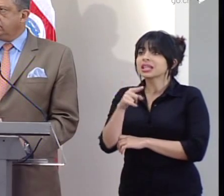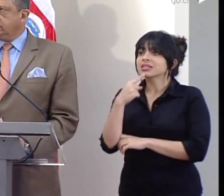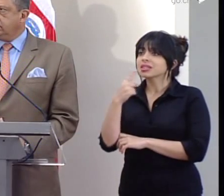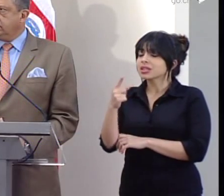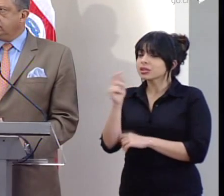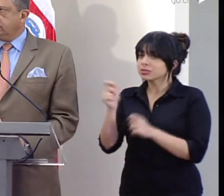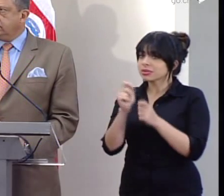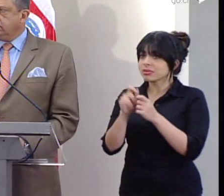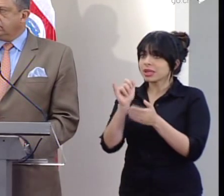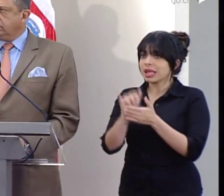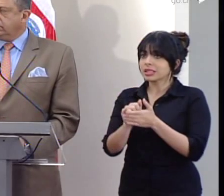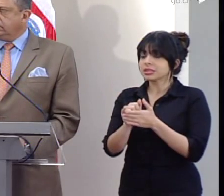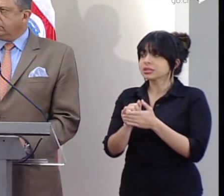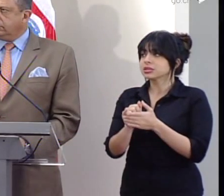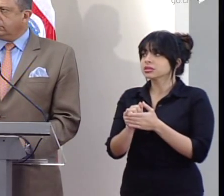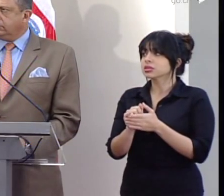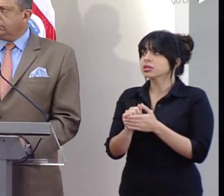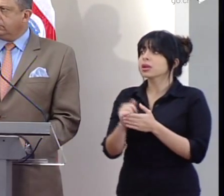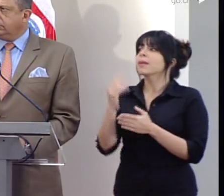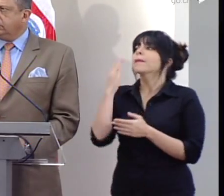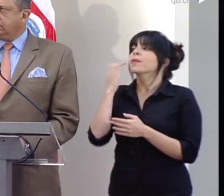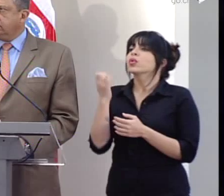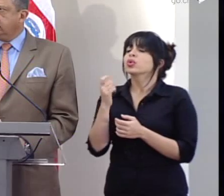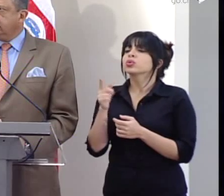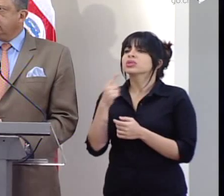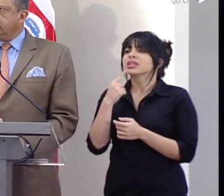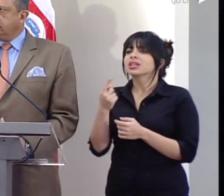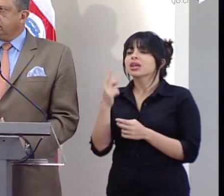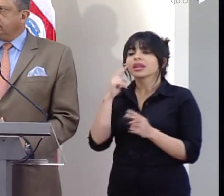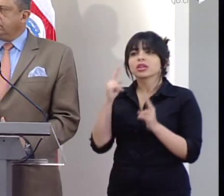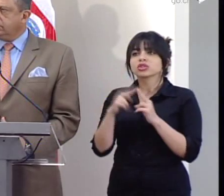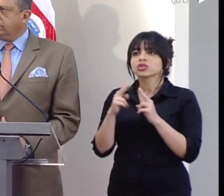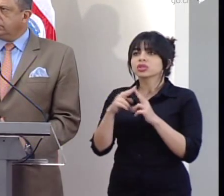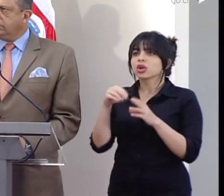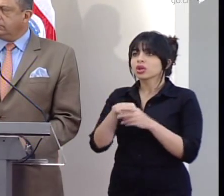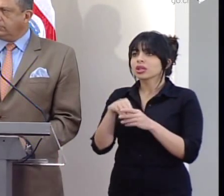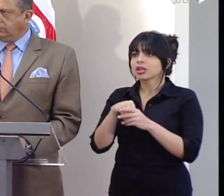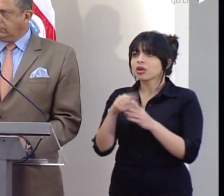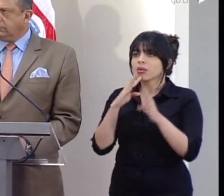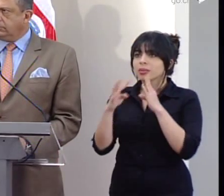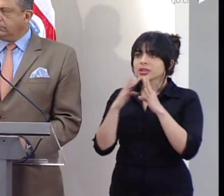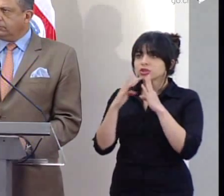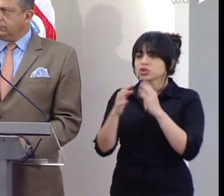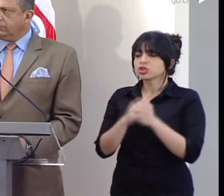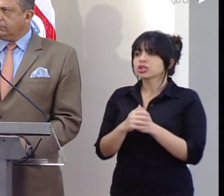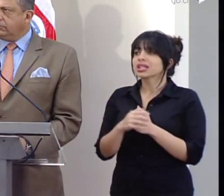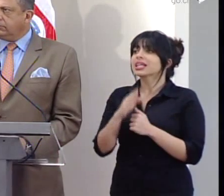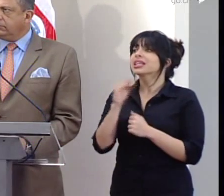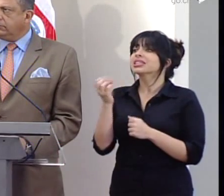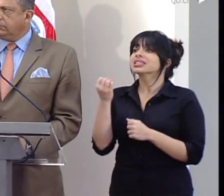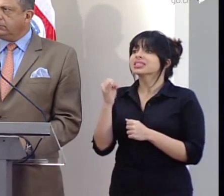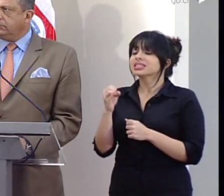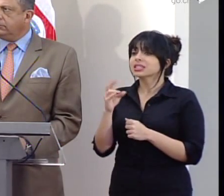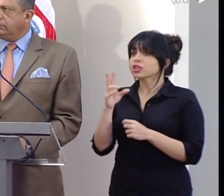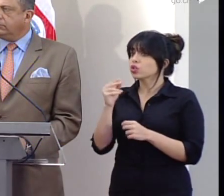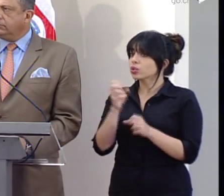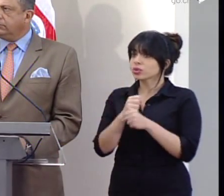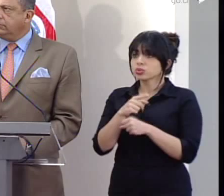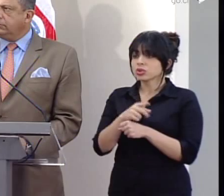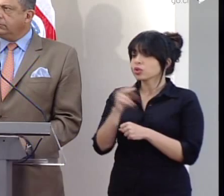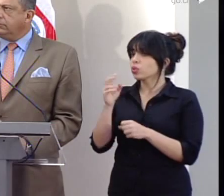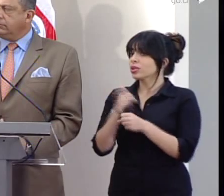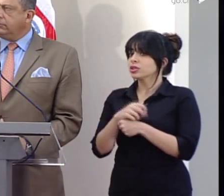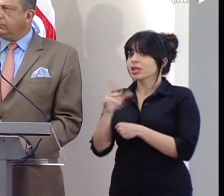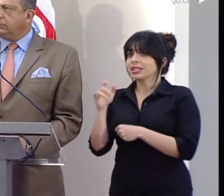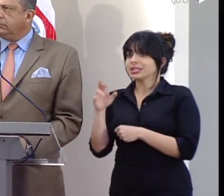así tácitamente, ¿por qué usted dijo que desconocía el contenido de esa conversación? Y si no lo hizo usted y no lo hizo el canciller,